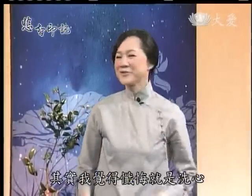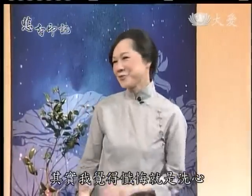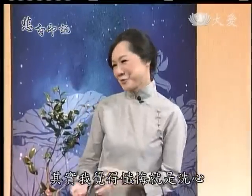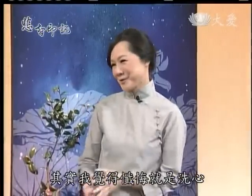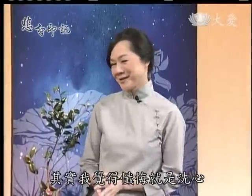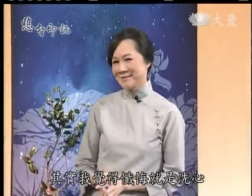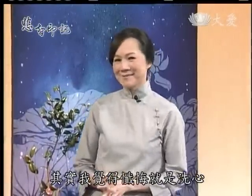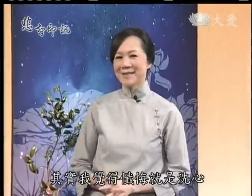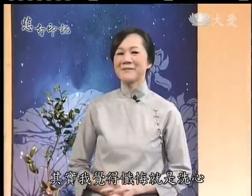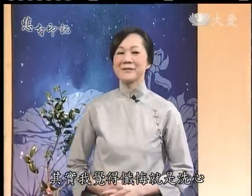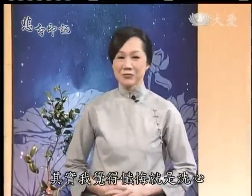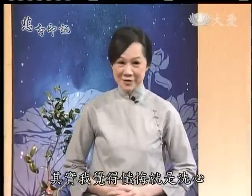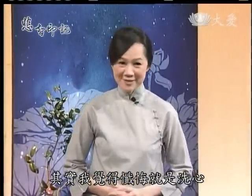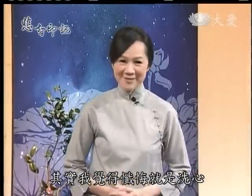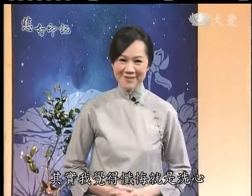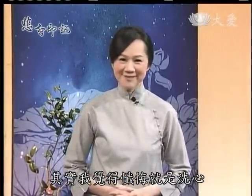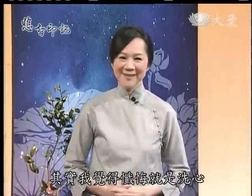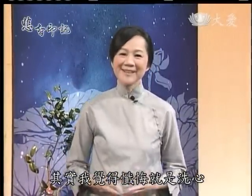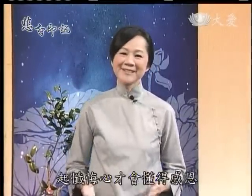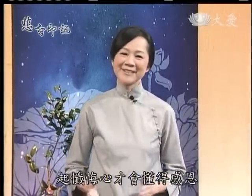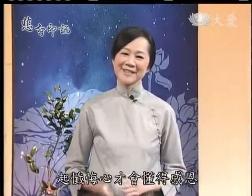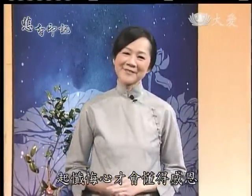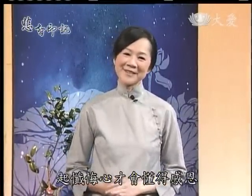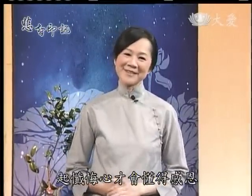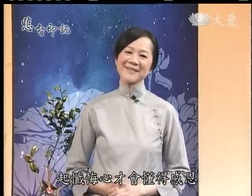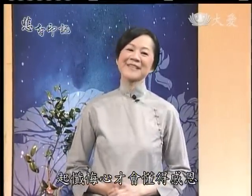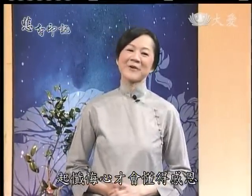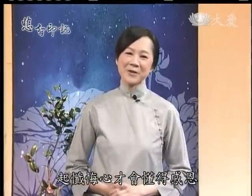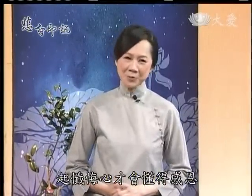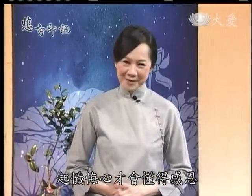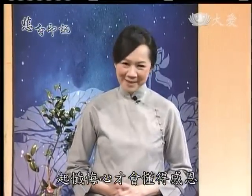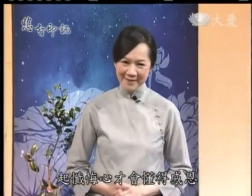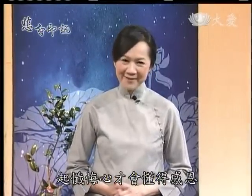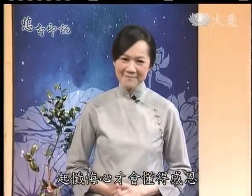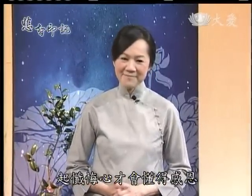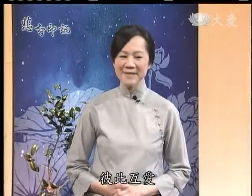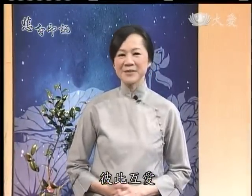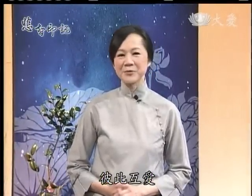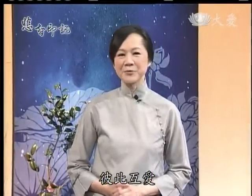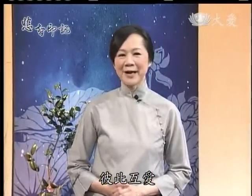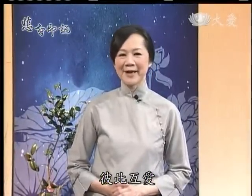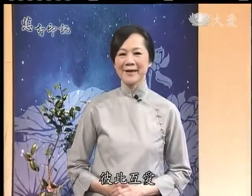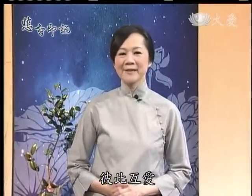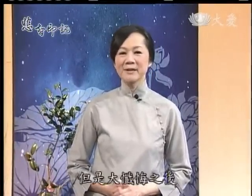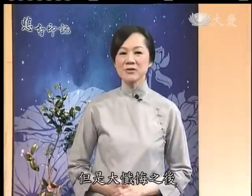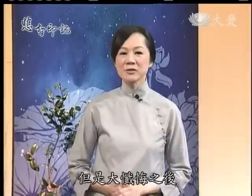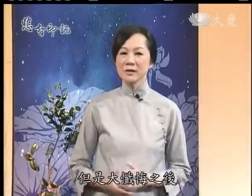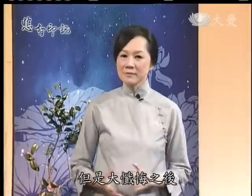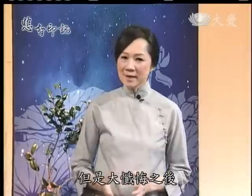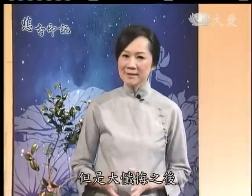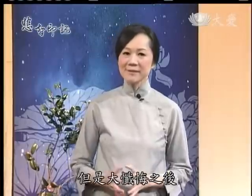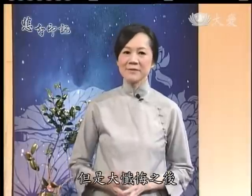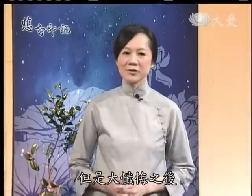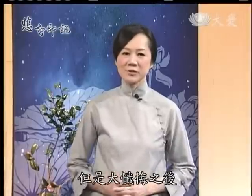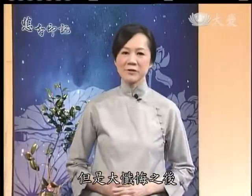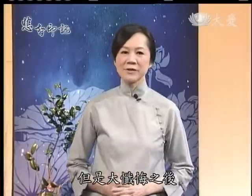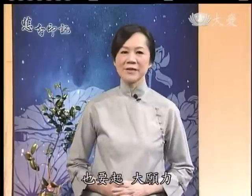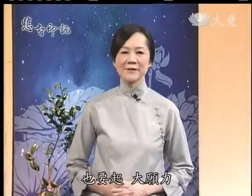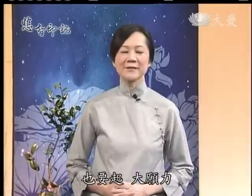其实我觉得忏悔就是洗心，起忏悔心才会懂得感恩，彼此互哀，但是大忏悔之后也要